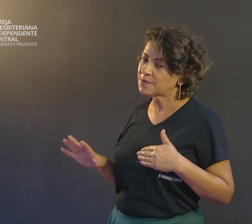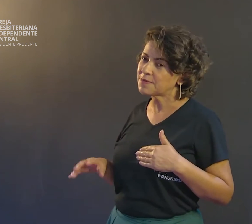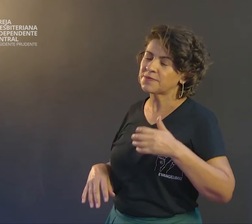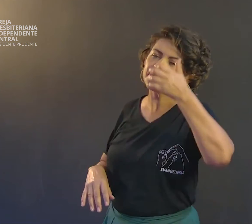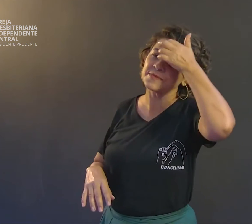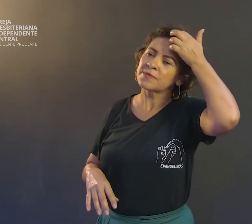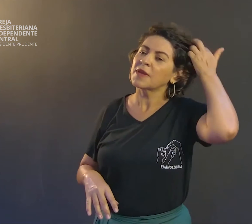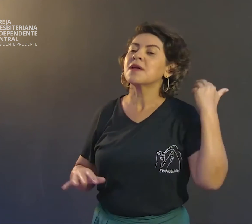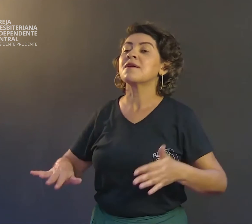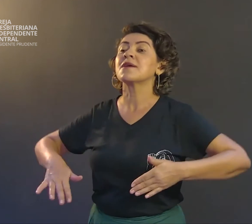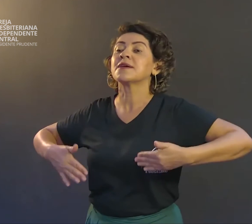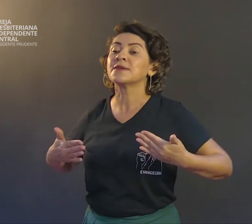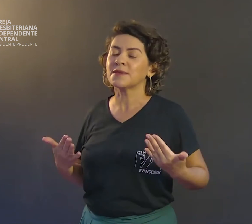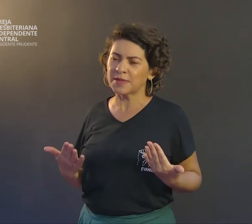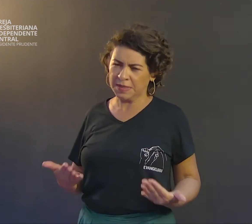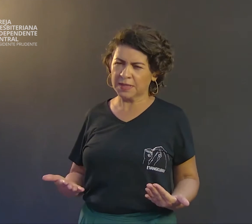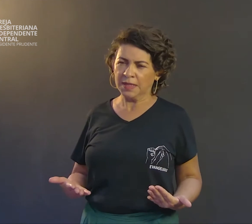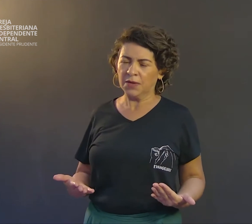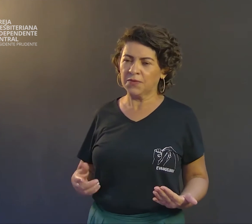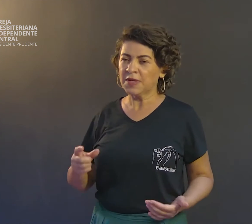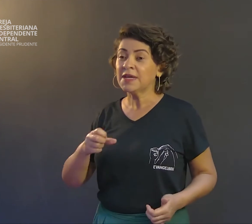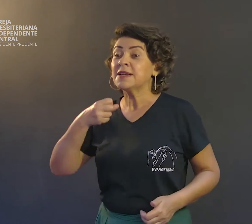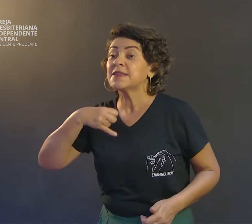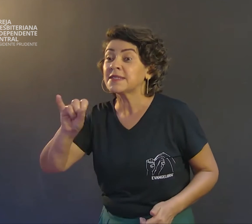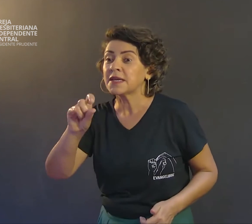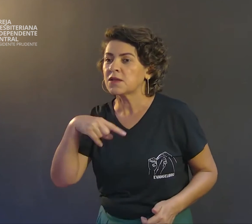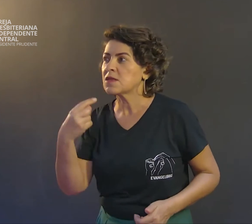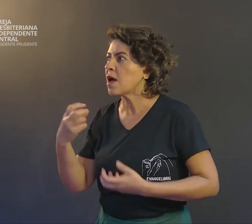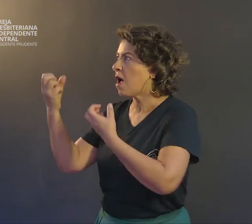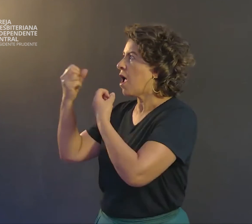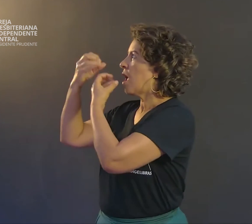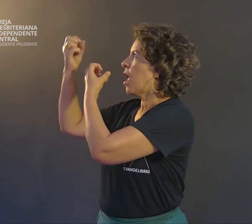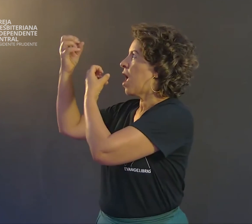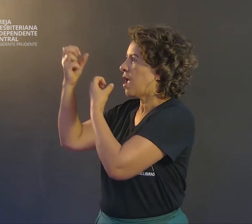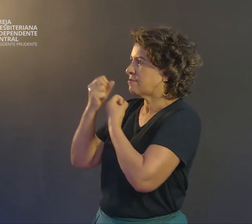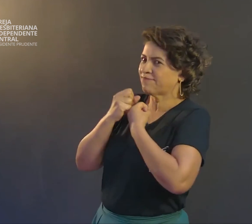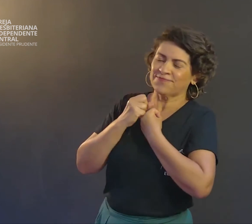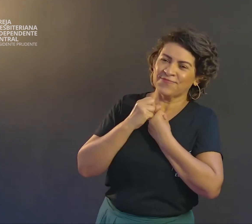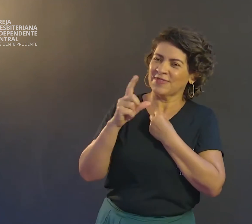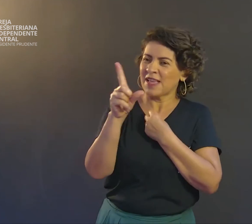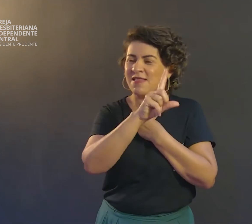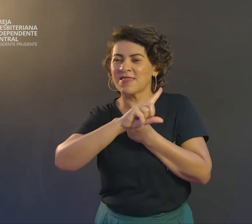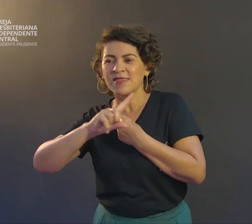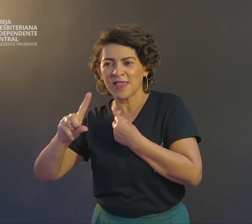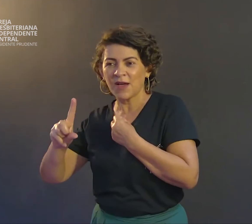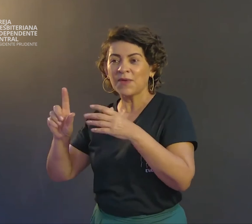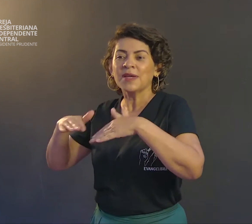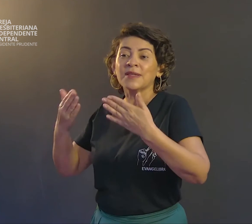Desta forma, por não confessarmos aos outros, estes pecados continuam exercendo